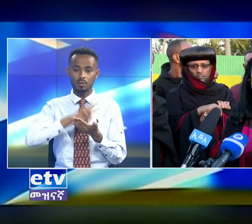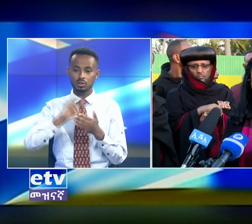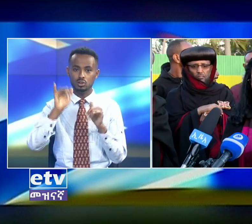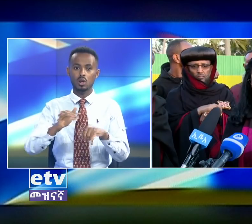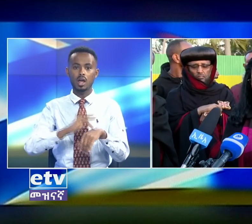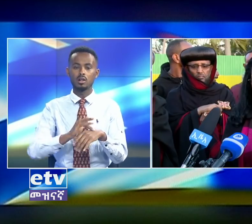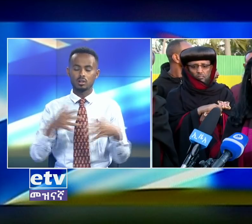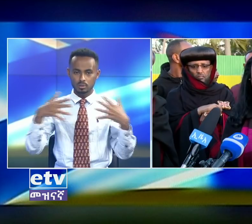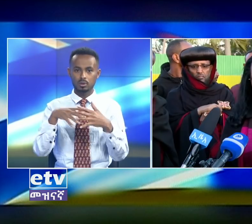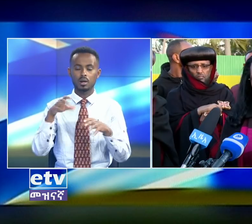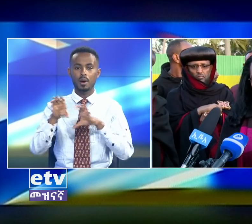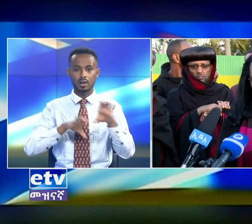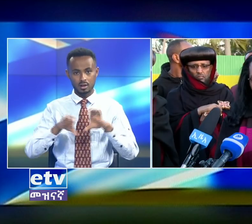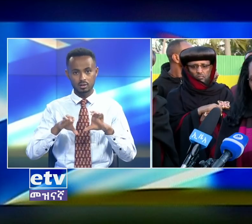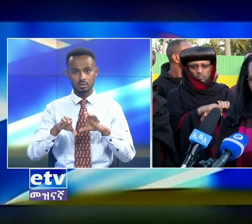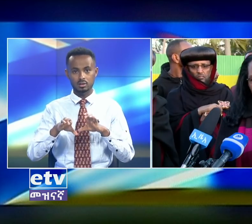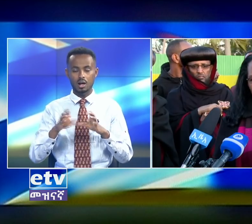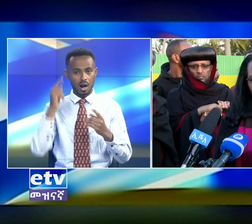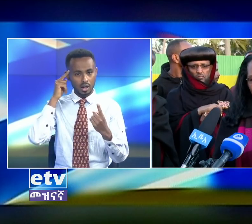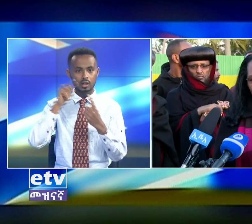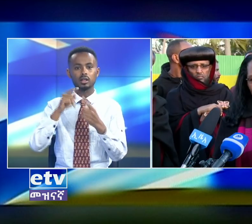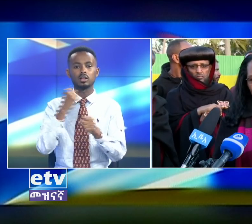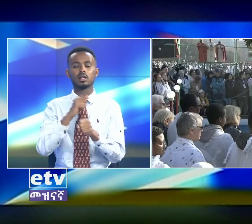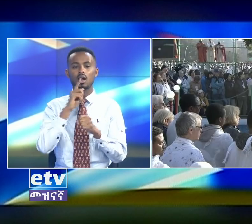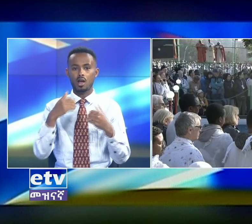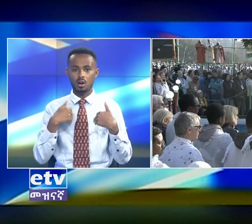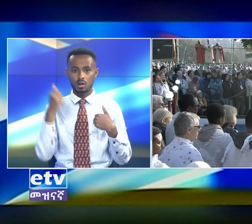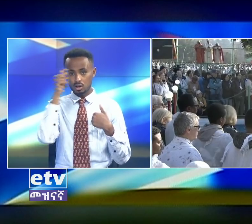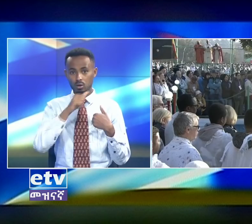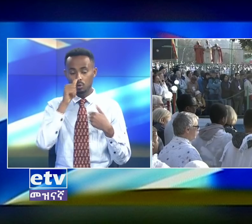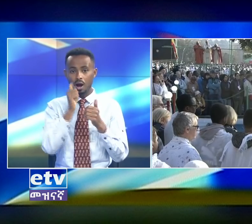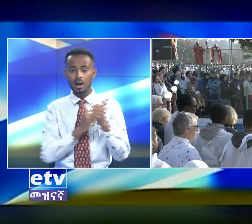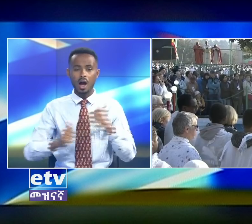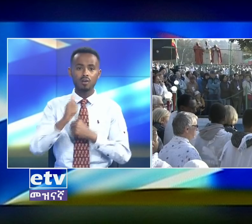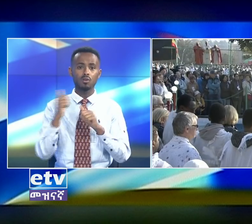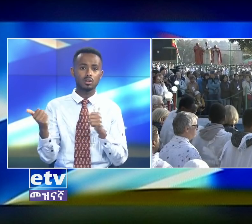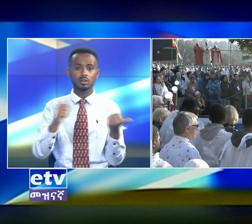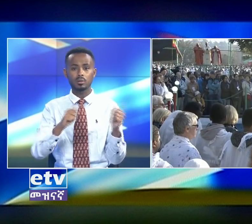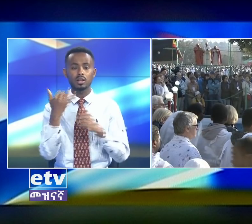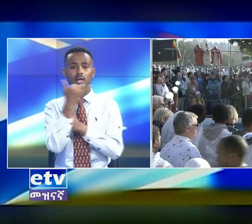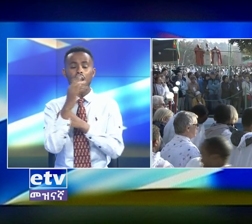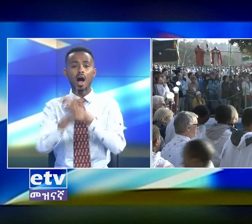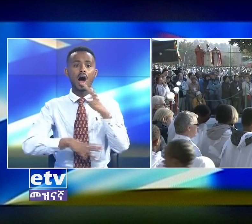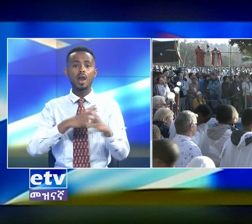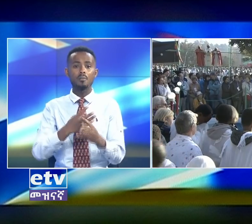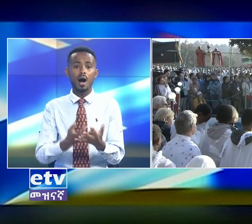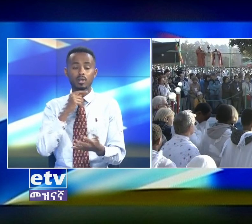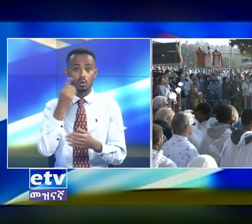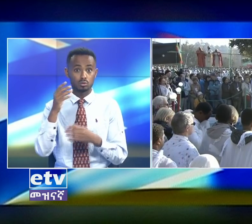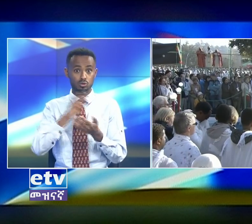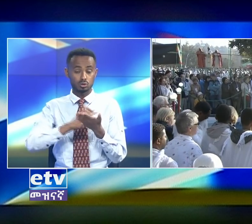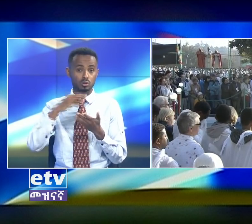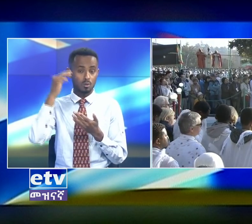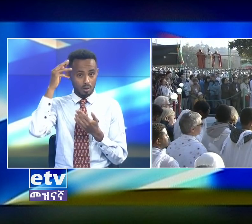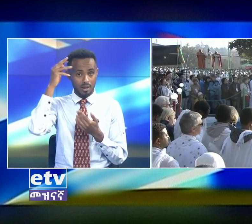ላይ ርብርብ ለማድረግ አቅደን እየሰራን ያለ ነው። ከኢትዮጵያን አልፎ ጥምቀት የዓለም ሀብት ነው ያሉት ብፁዕ ቅዱስ አቡነ